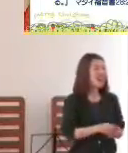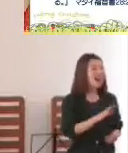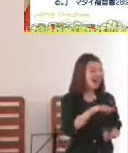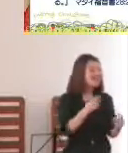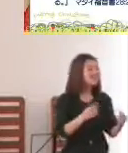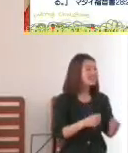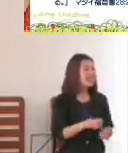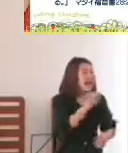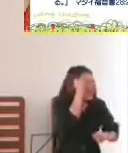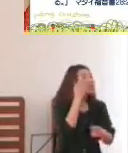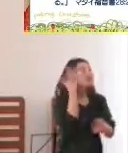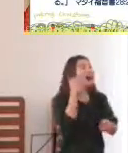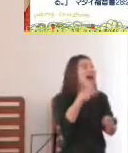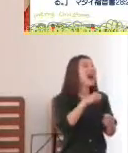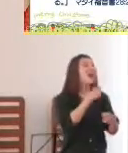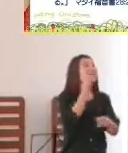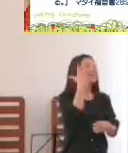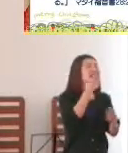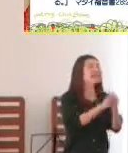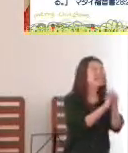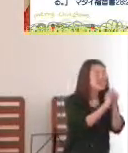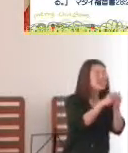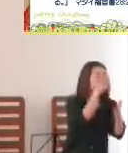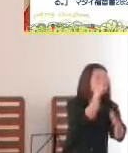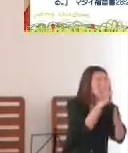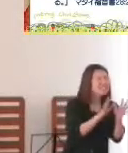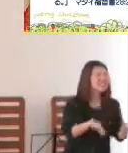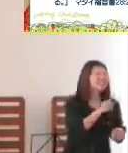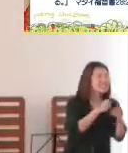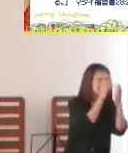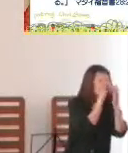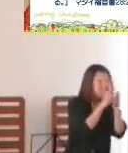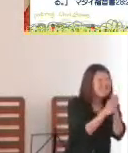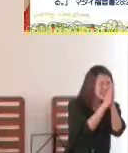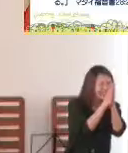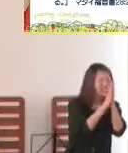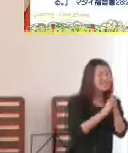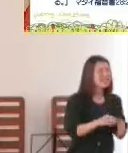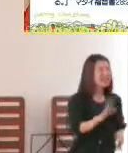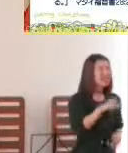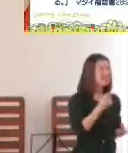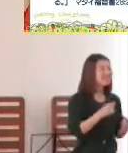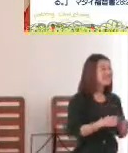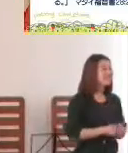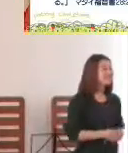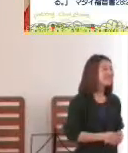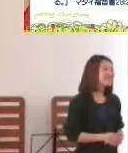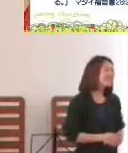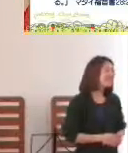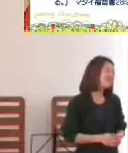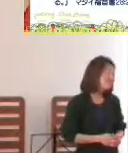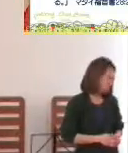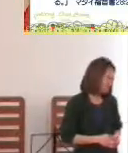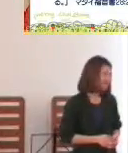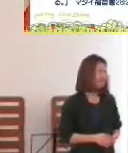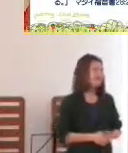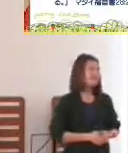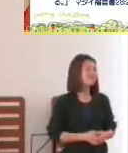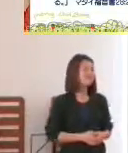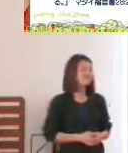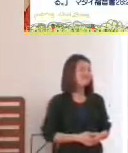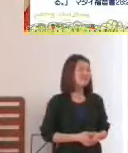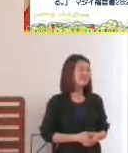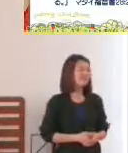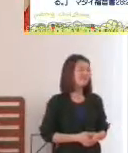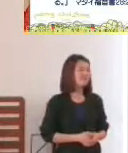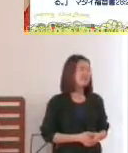ス様はその最後の最後に天にお帰りになるときにもう一度ダメ押しされましたね。ダメ押しですよ、これまさに。また28